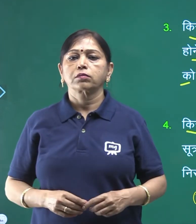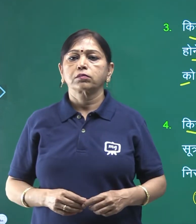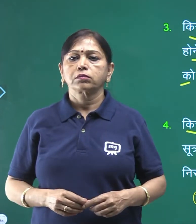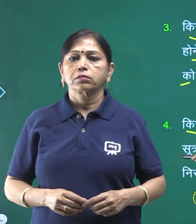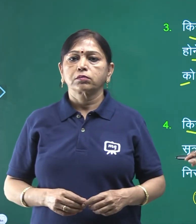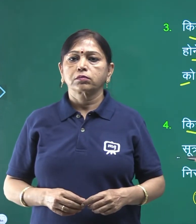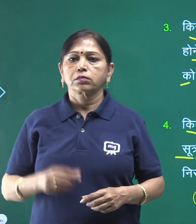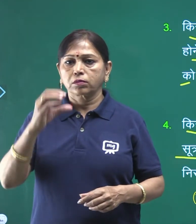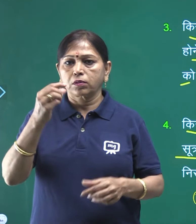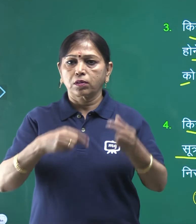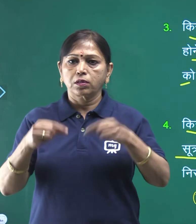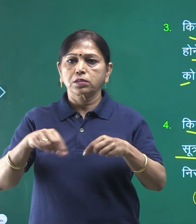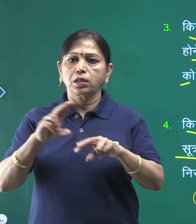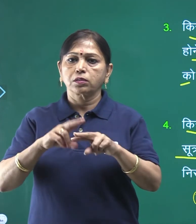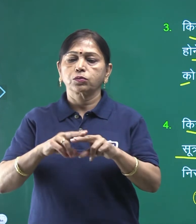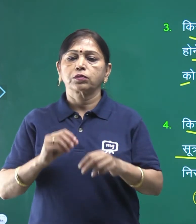रासायनिक सूत्र